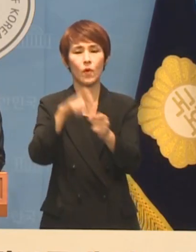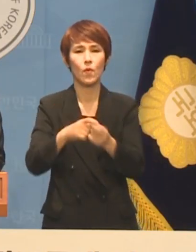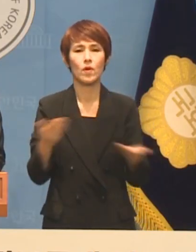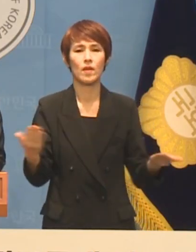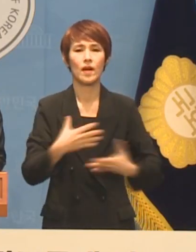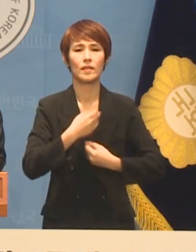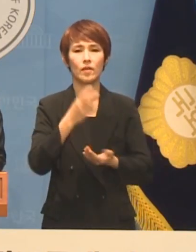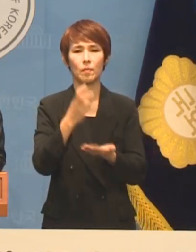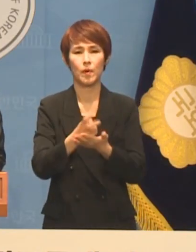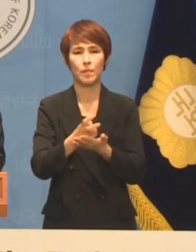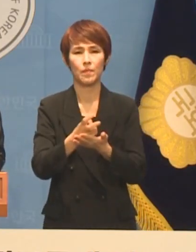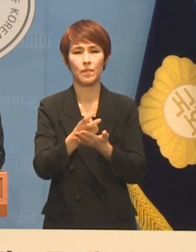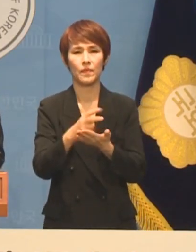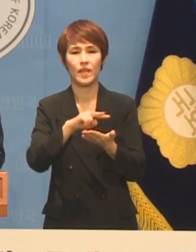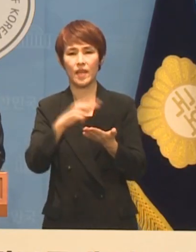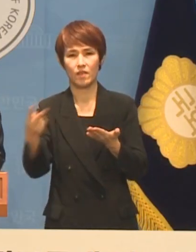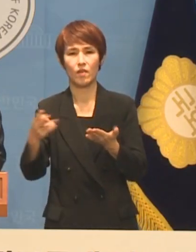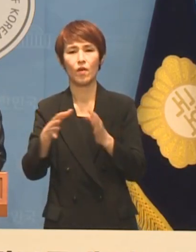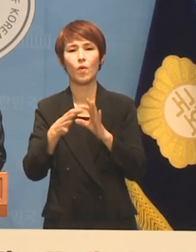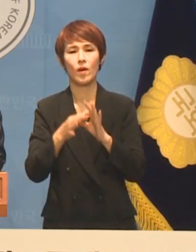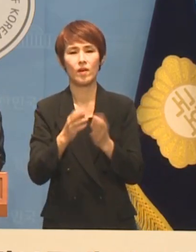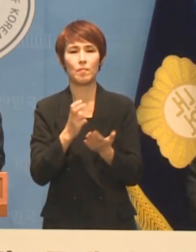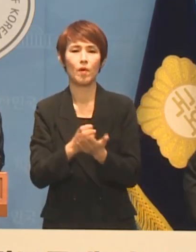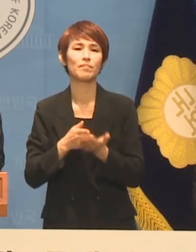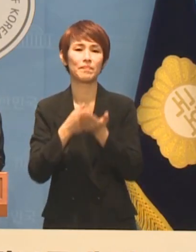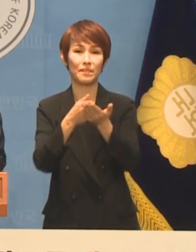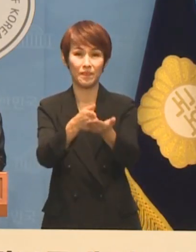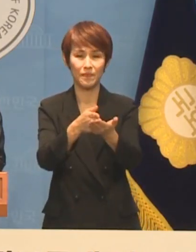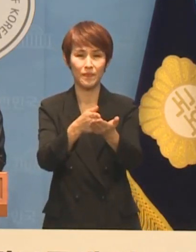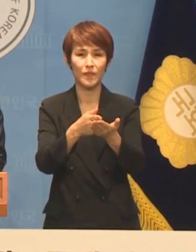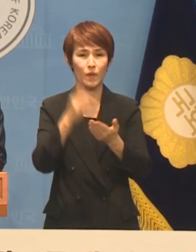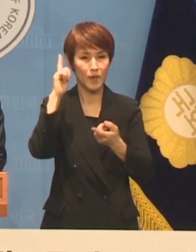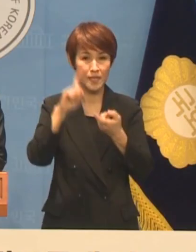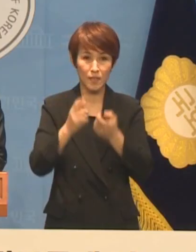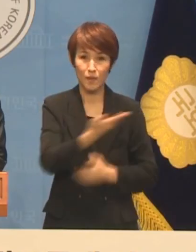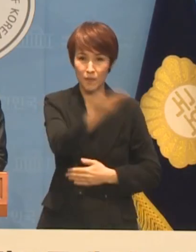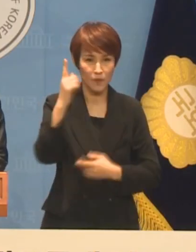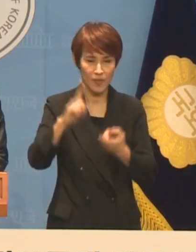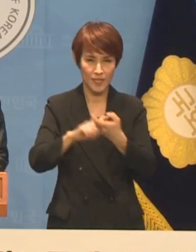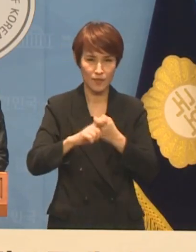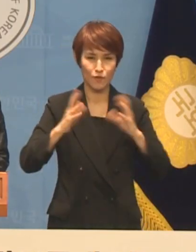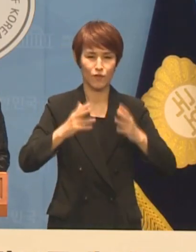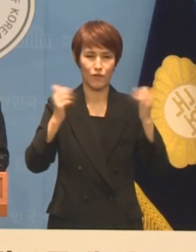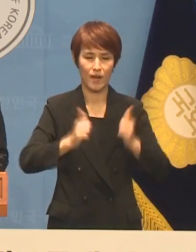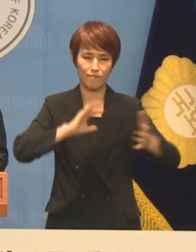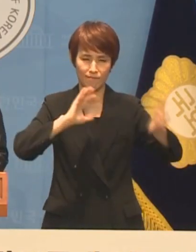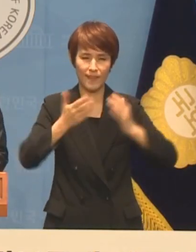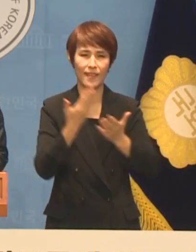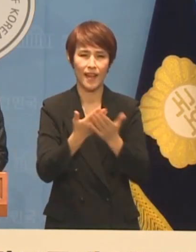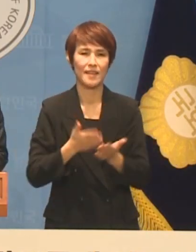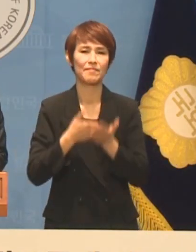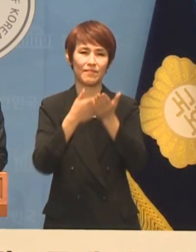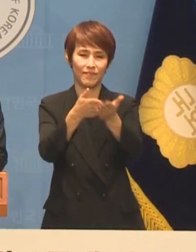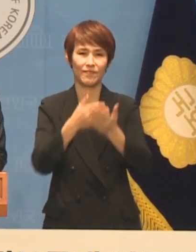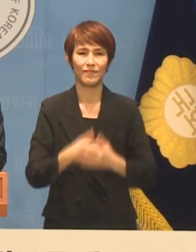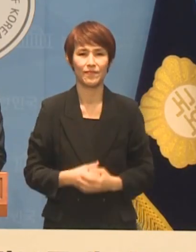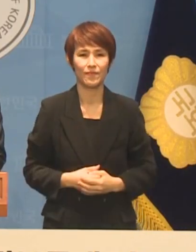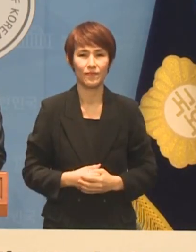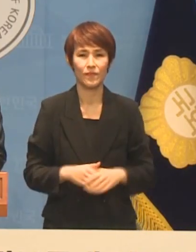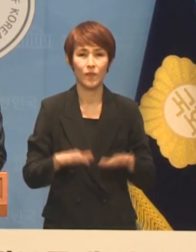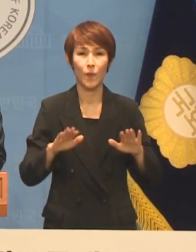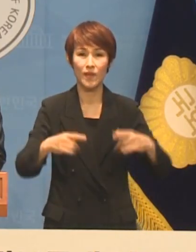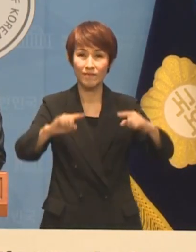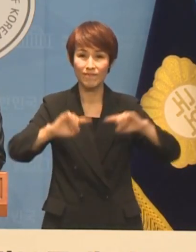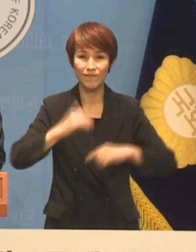직업안정법 개정안 발의를 알리고 이에 대한 관심과 국회의 적극적인 논의를 촉구하기 위한 자리입니다. 오늘